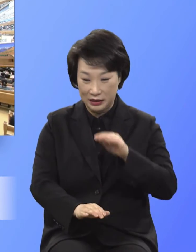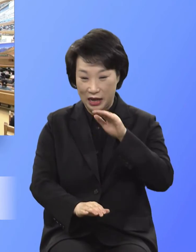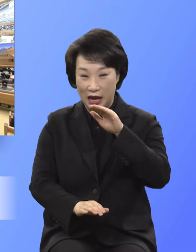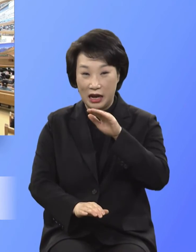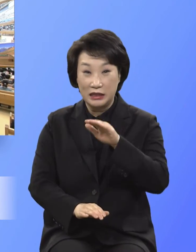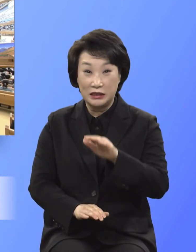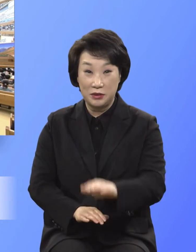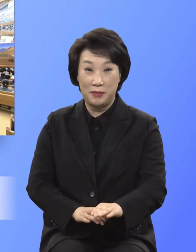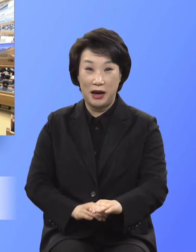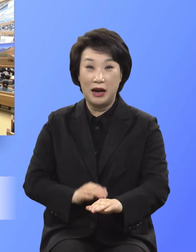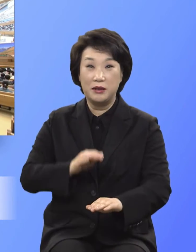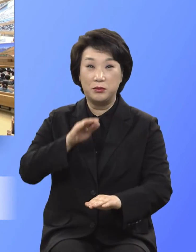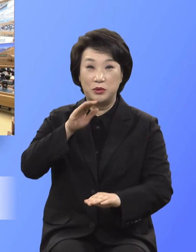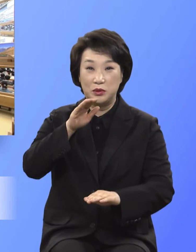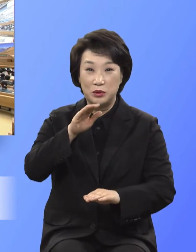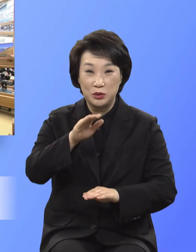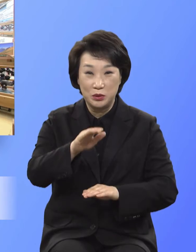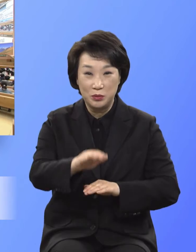이 땅을